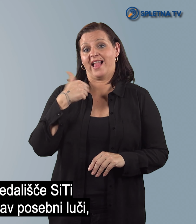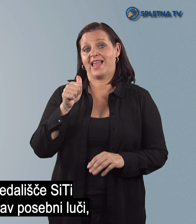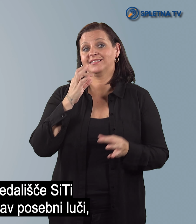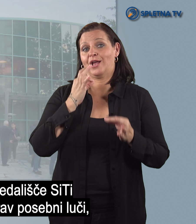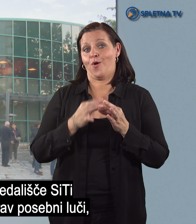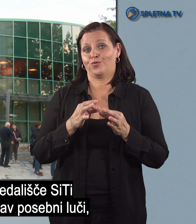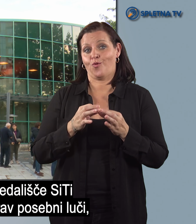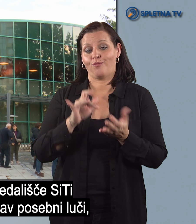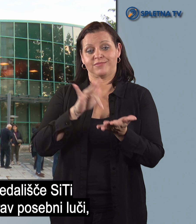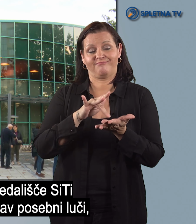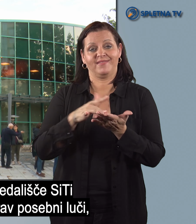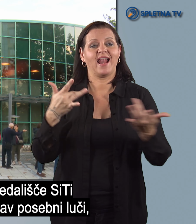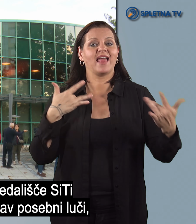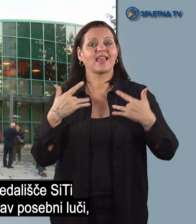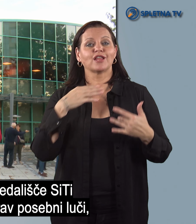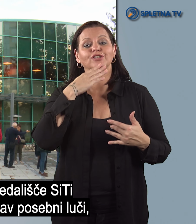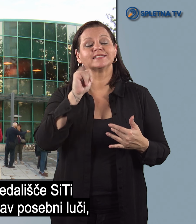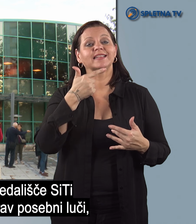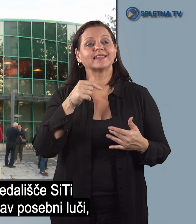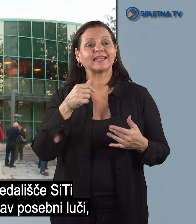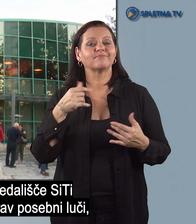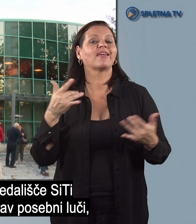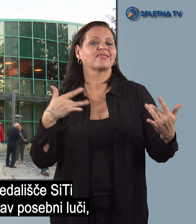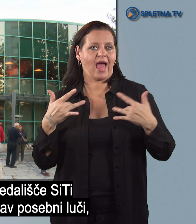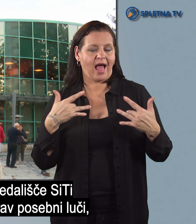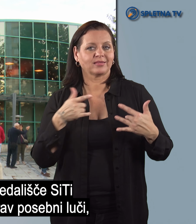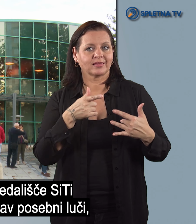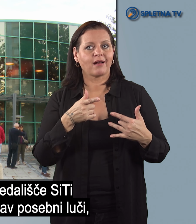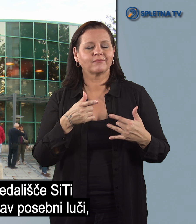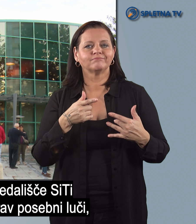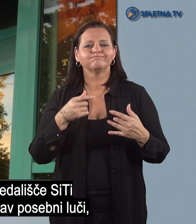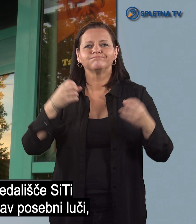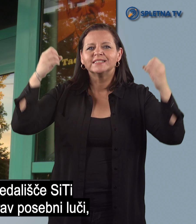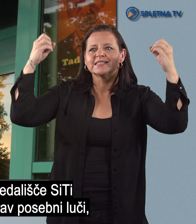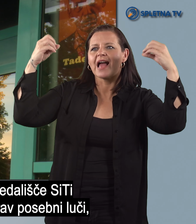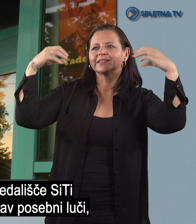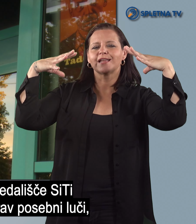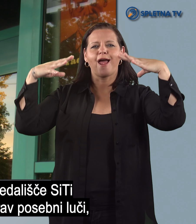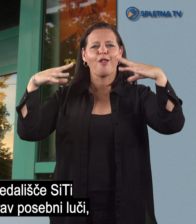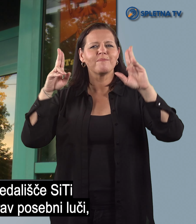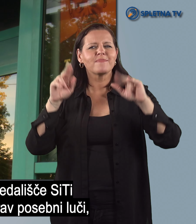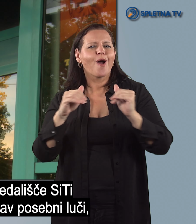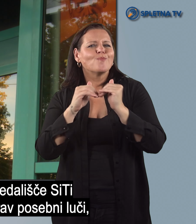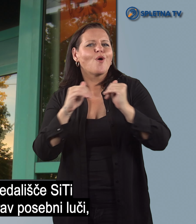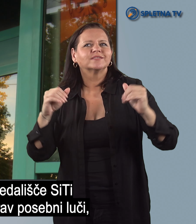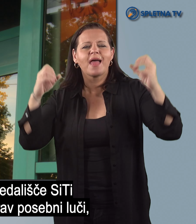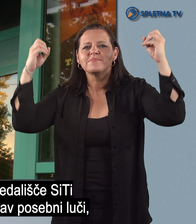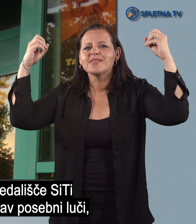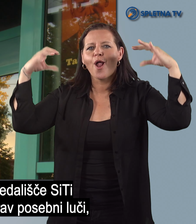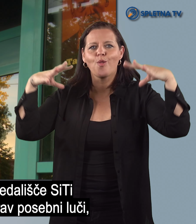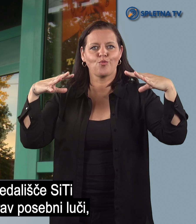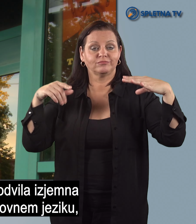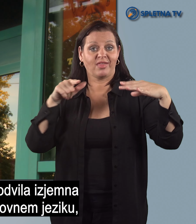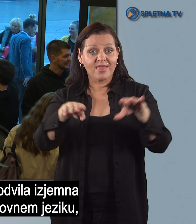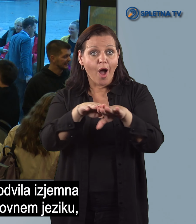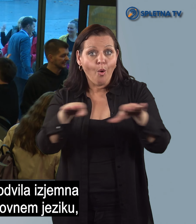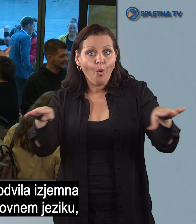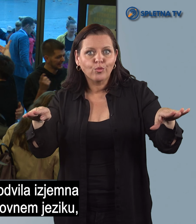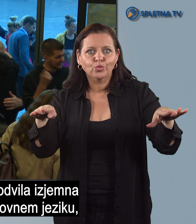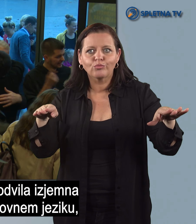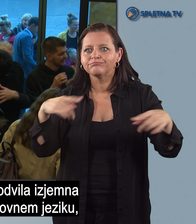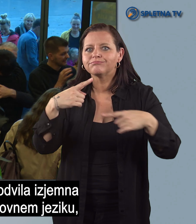11. oktobra je gledališče City Teater zasijalo v prav posebni luči, ko se je na odru odvila izjemna predstava